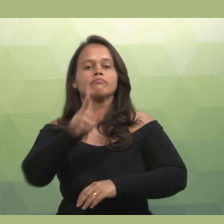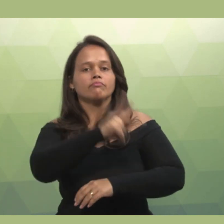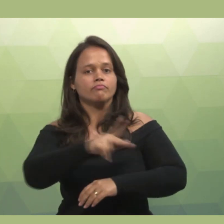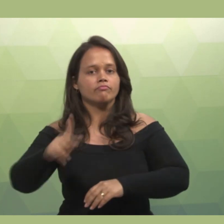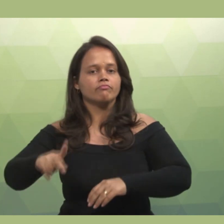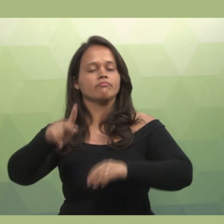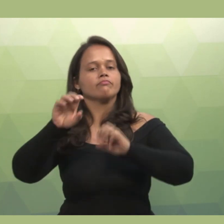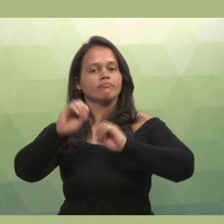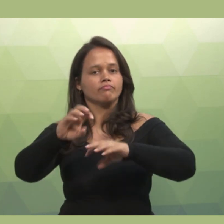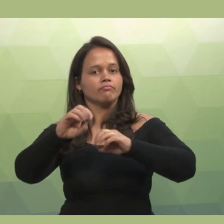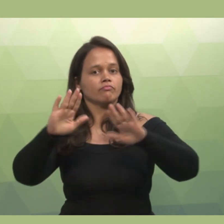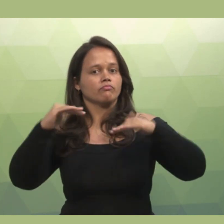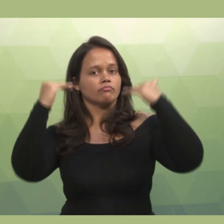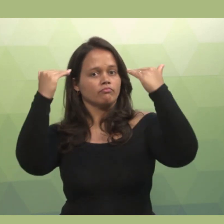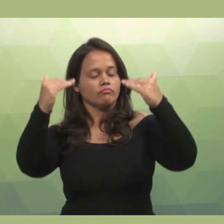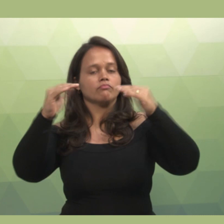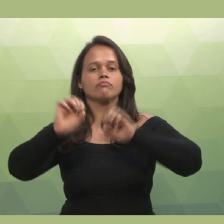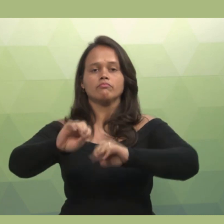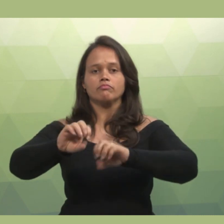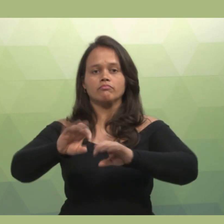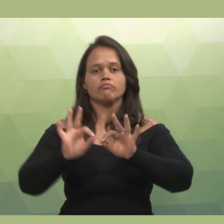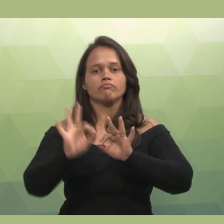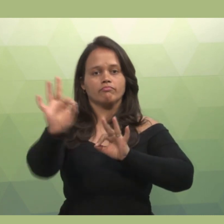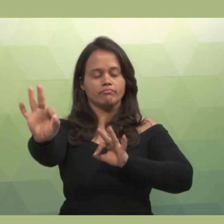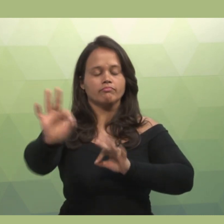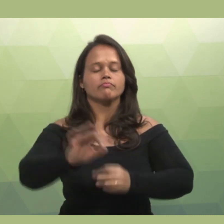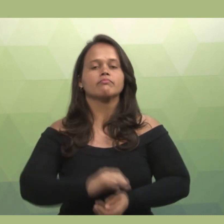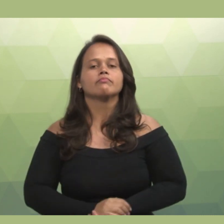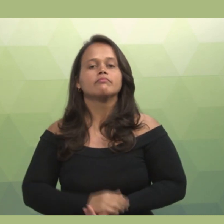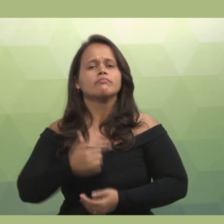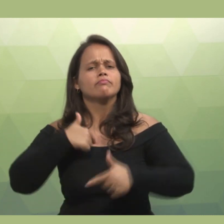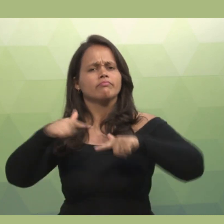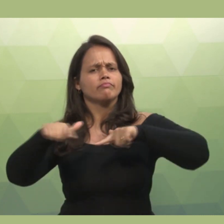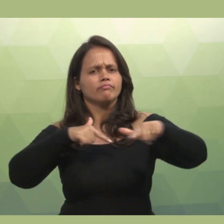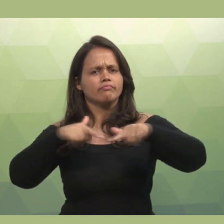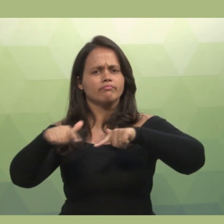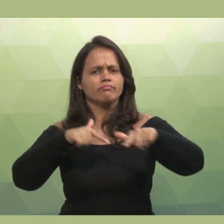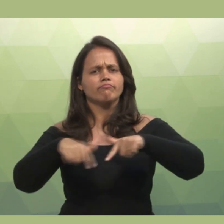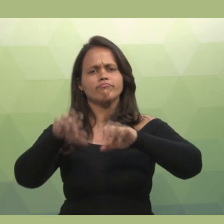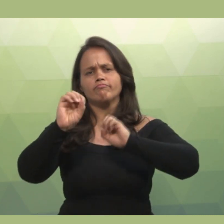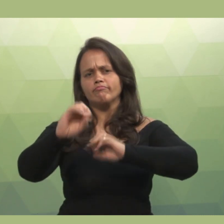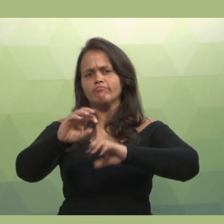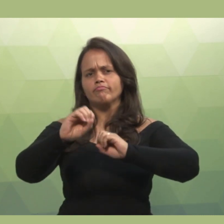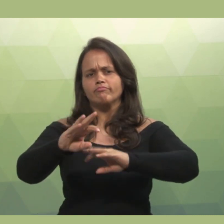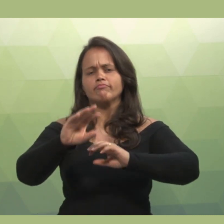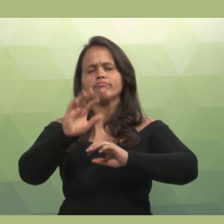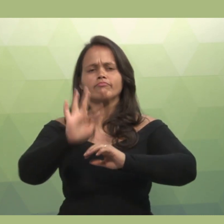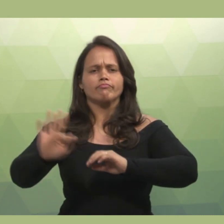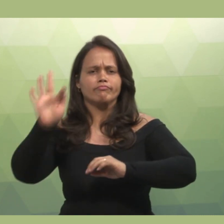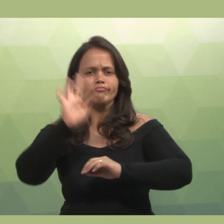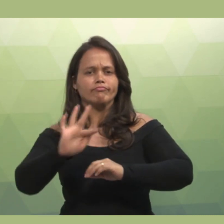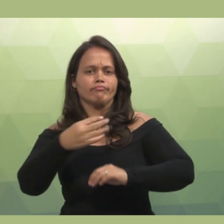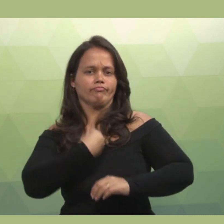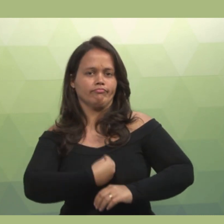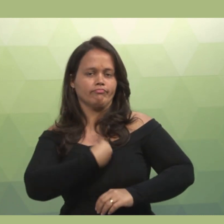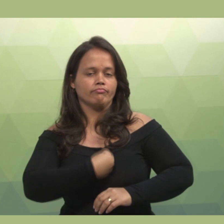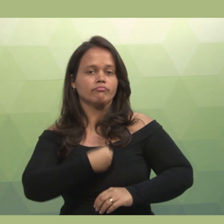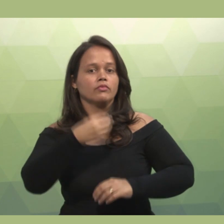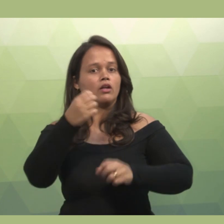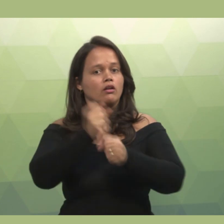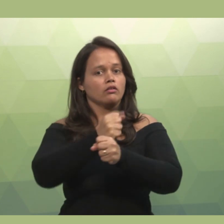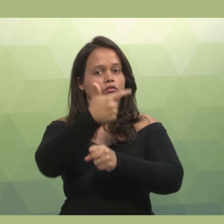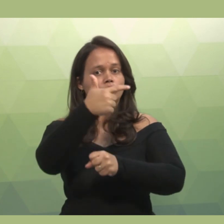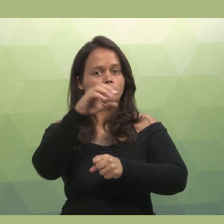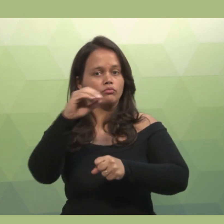ensino superior e em Educação à Distância. Eu trabalho com a graduação presencial desde 2008 e na educação à distância